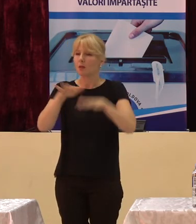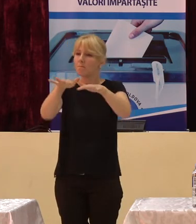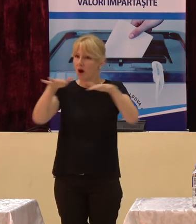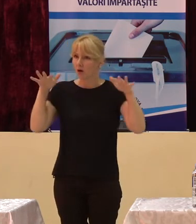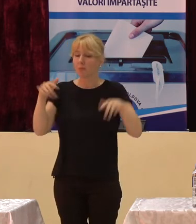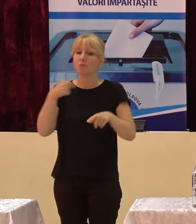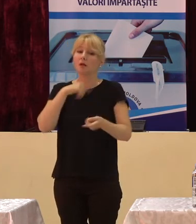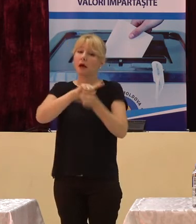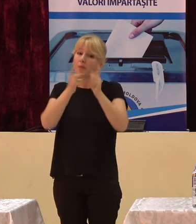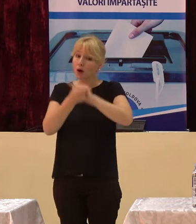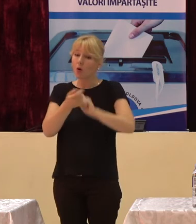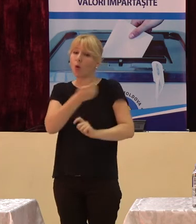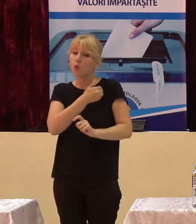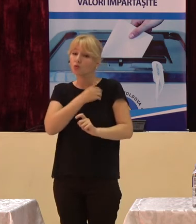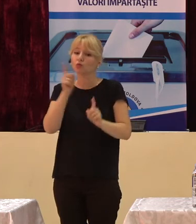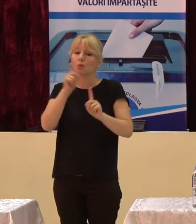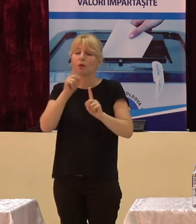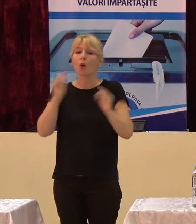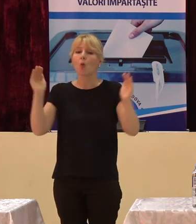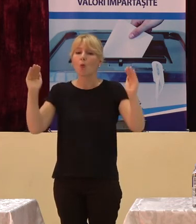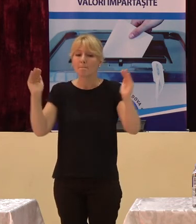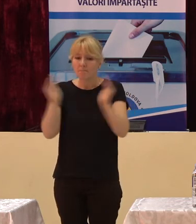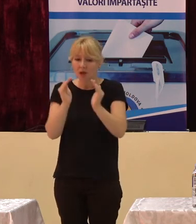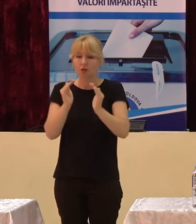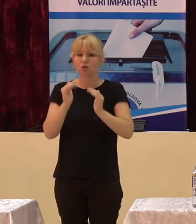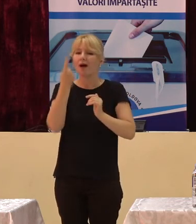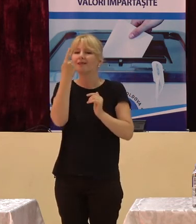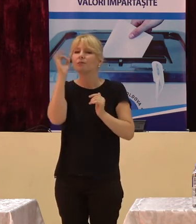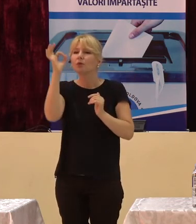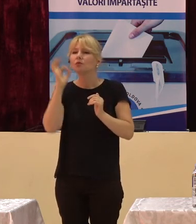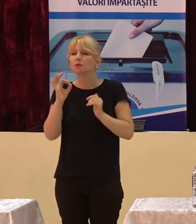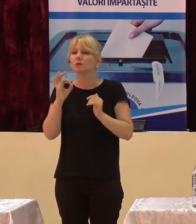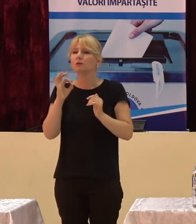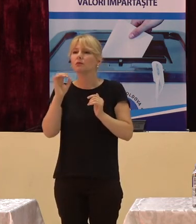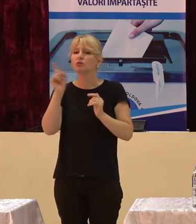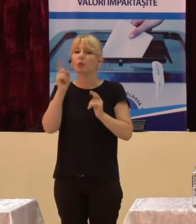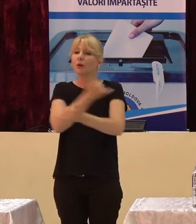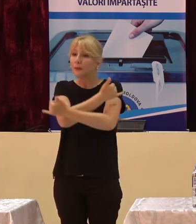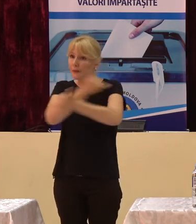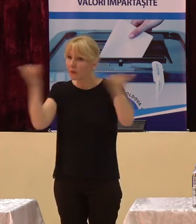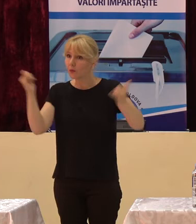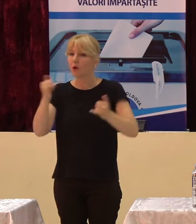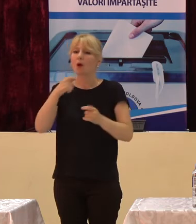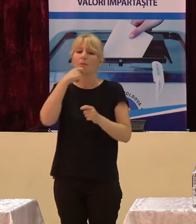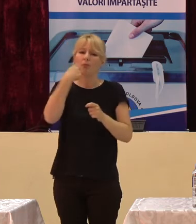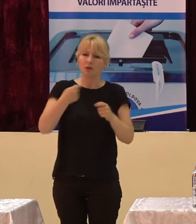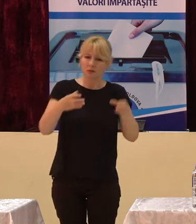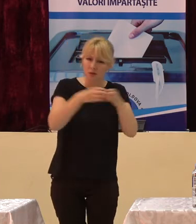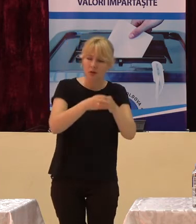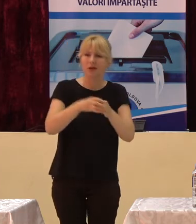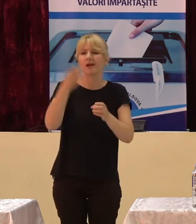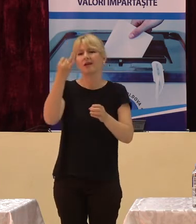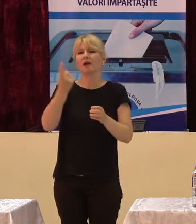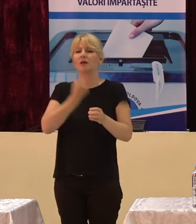pentru coborârea pragului electoral la 1% pentru toată lumea și pentru partidele politice și pentru